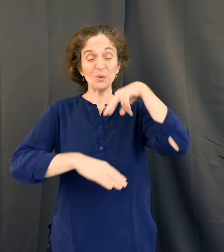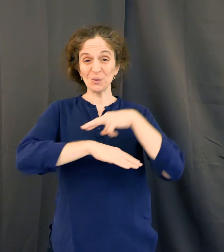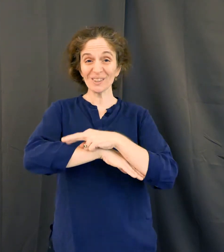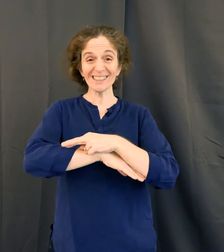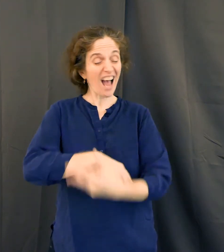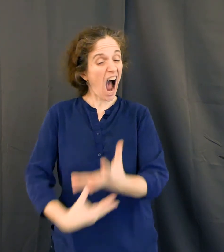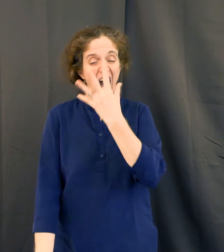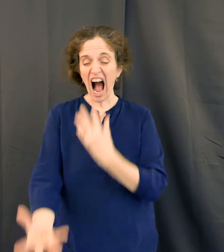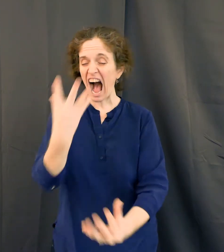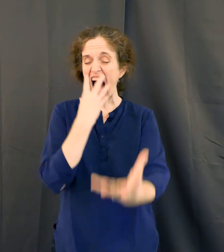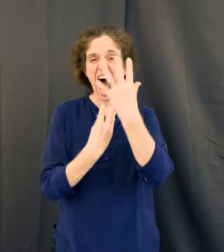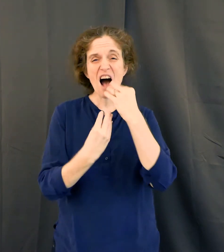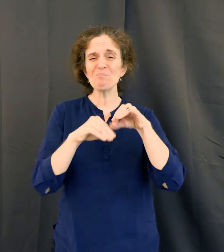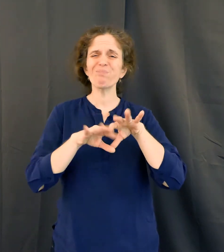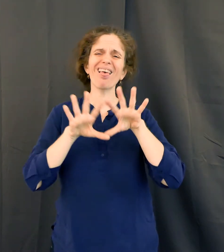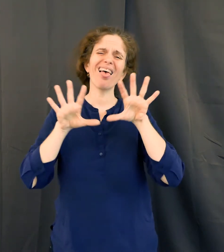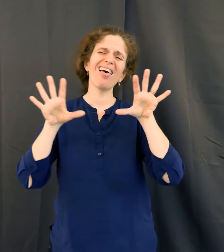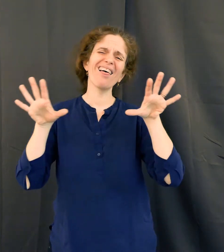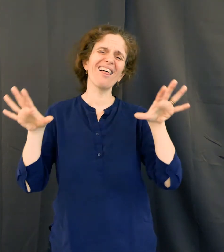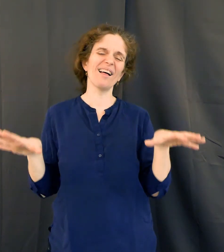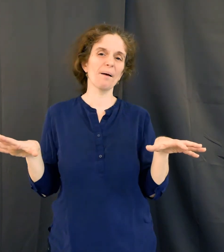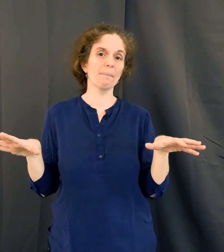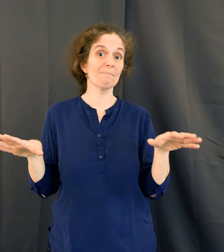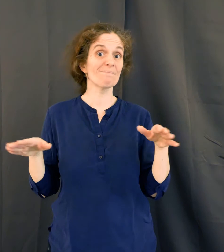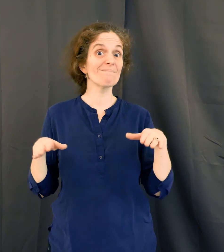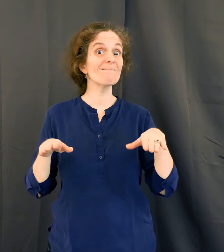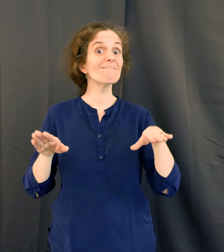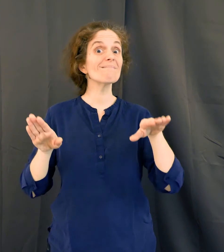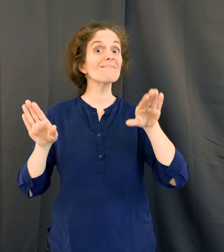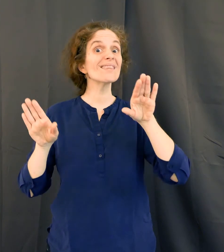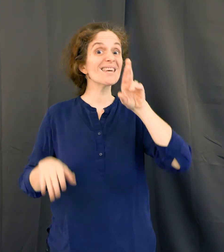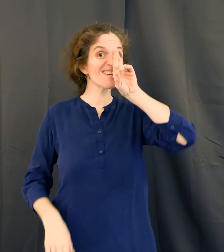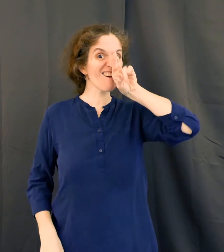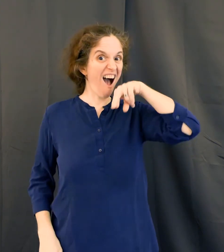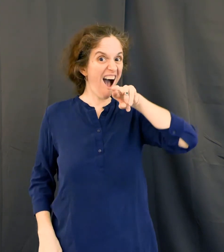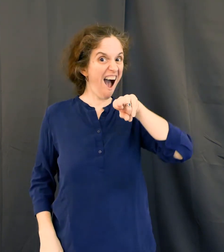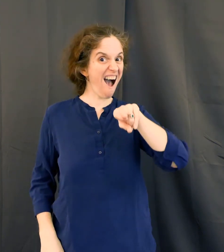Ce chat-là a des souris, il en avait mangé plein. Mais des rats,